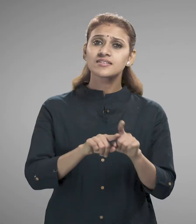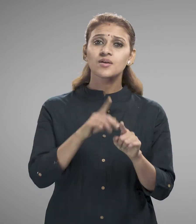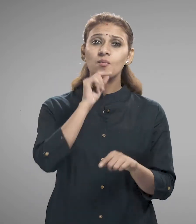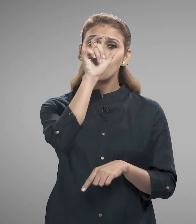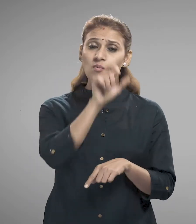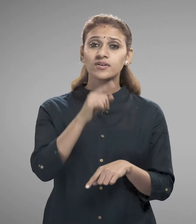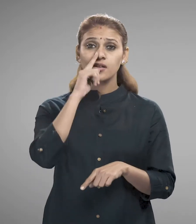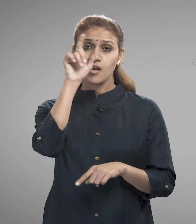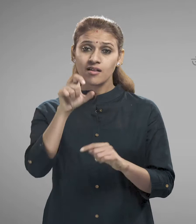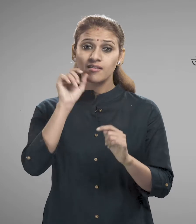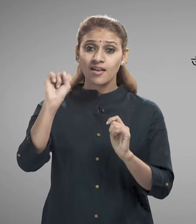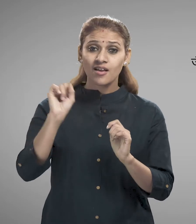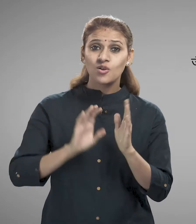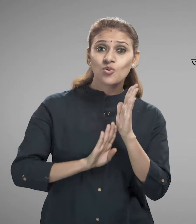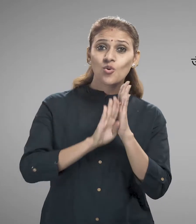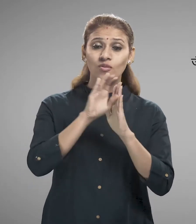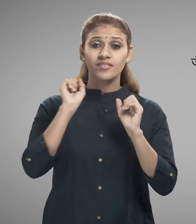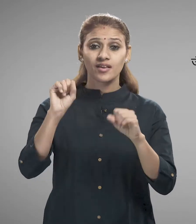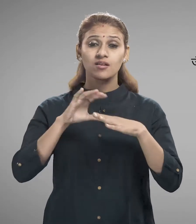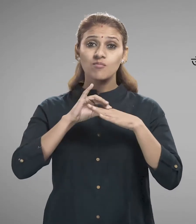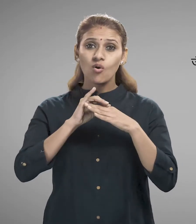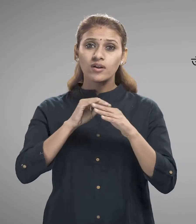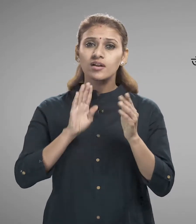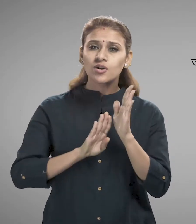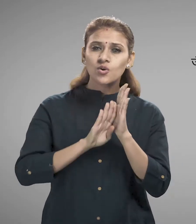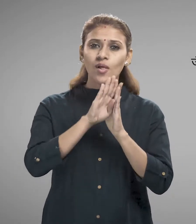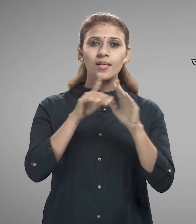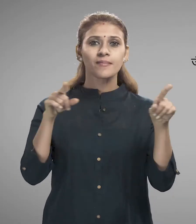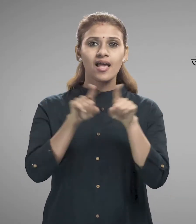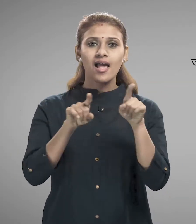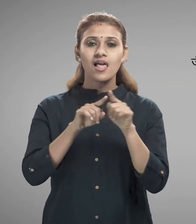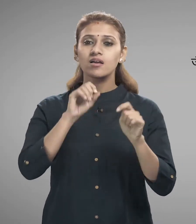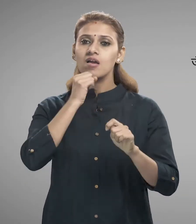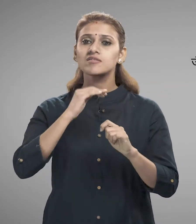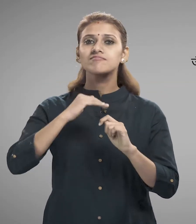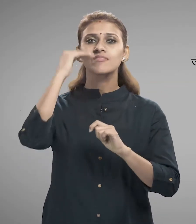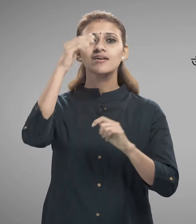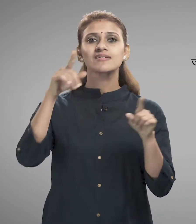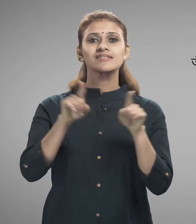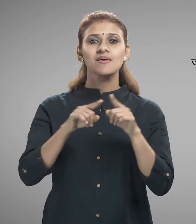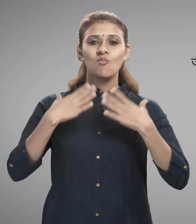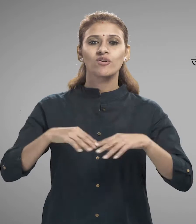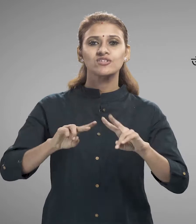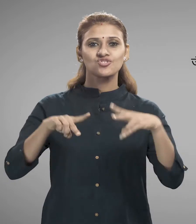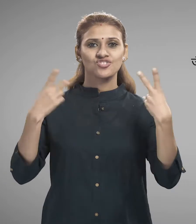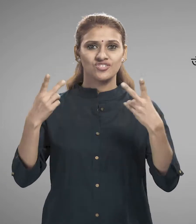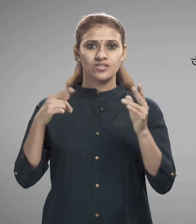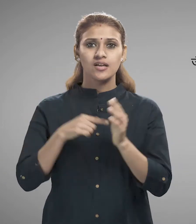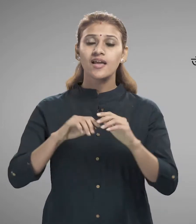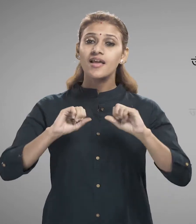जैसे जैसे किशोर और किशोरी बड़े होते हैं उनके शरीर का विकास होता है और उनका शरीर व्यसक शरीर